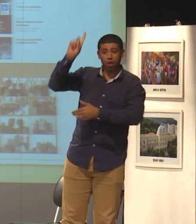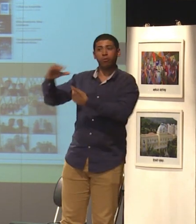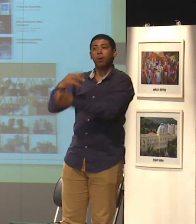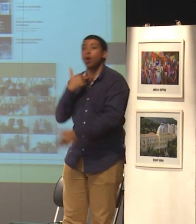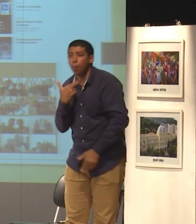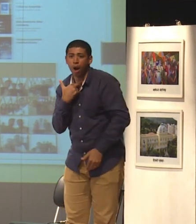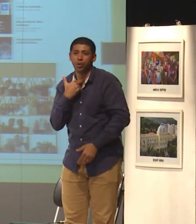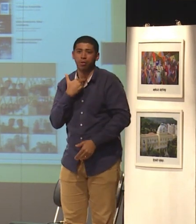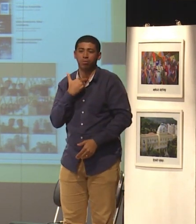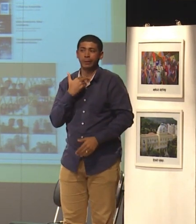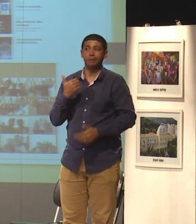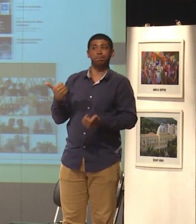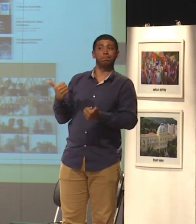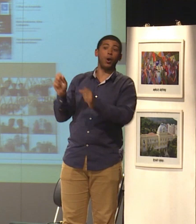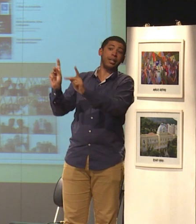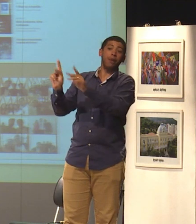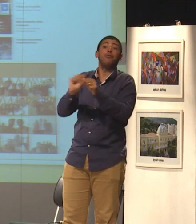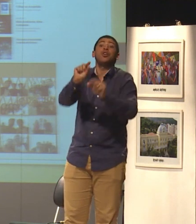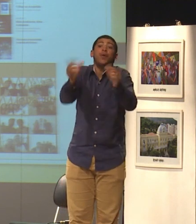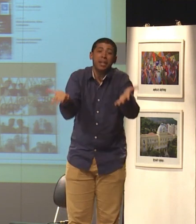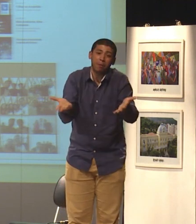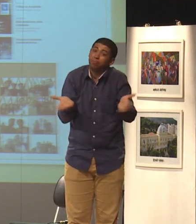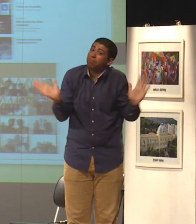E no Facebook, o diretor diz que eu não posso utilizar o Facebook.